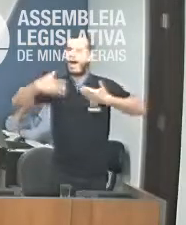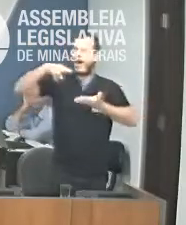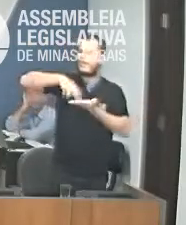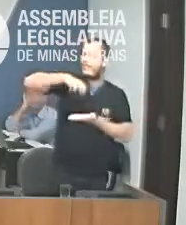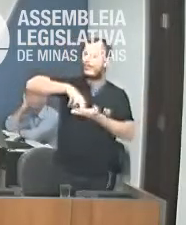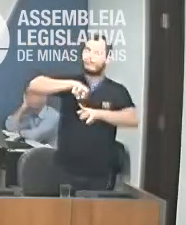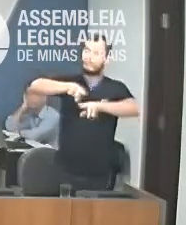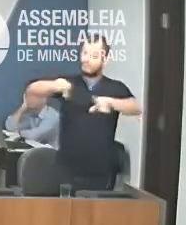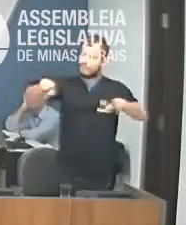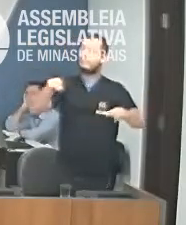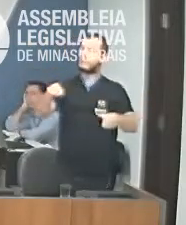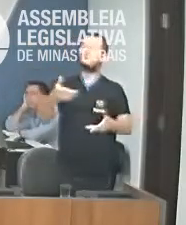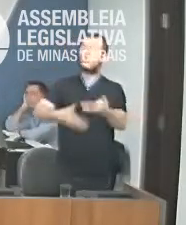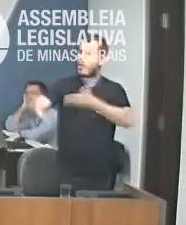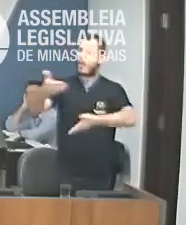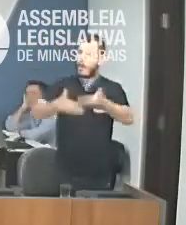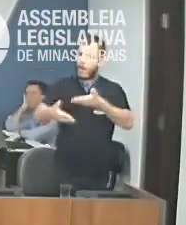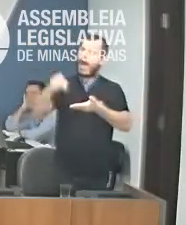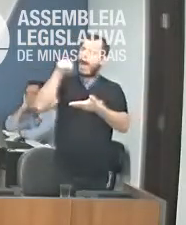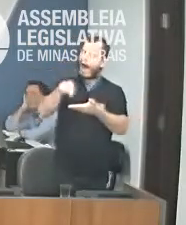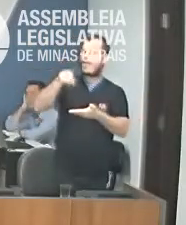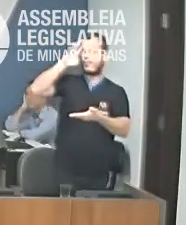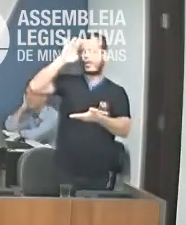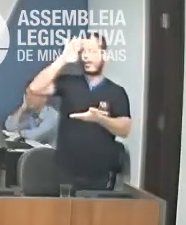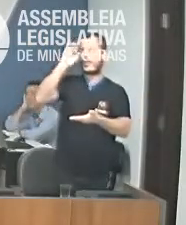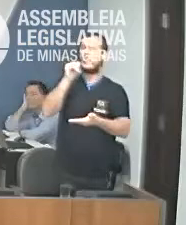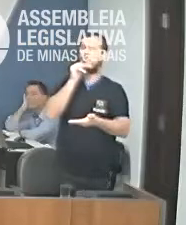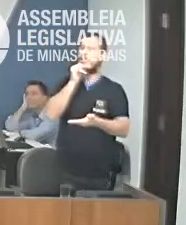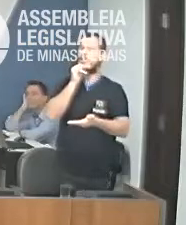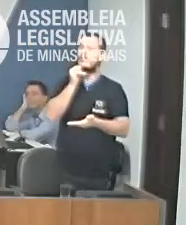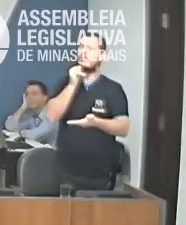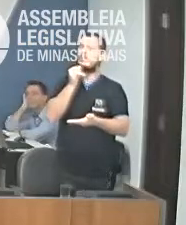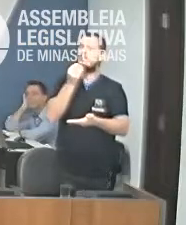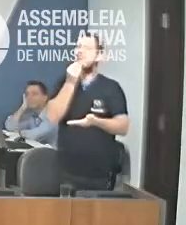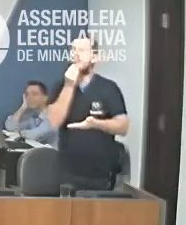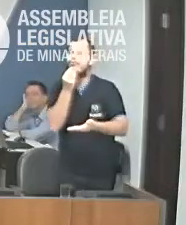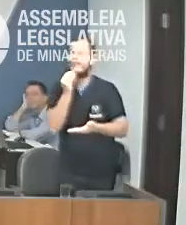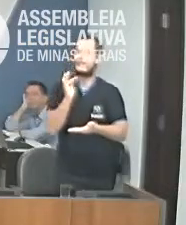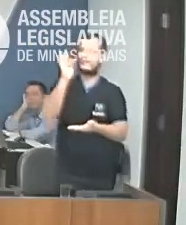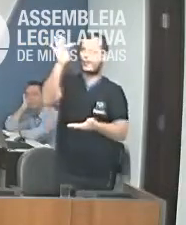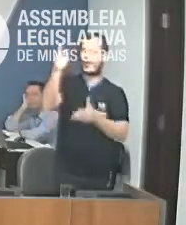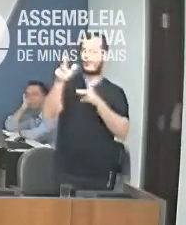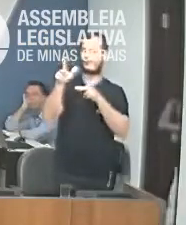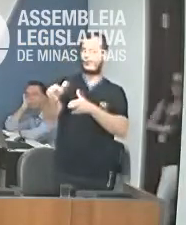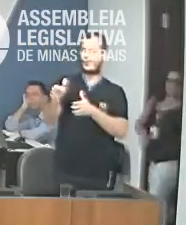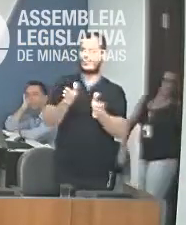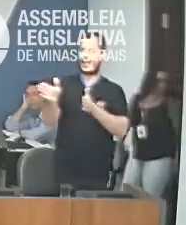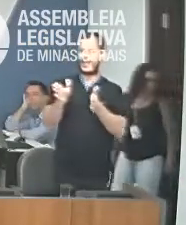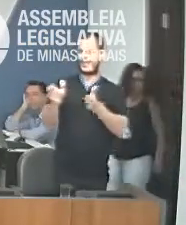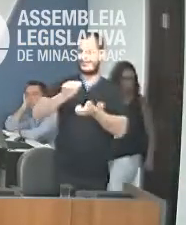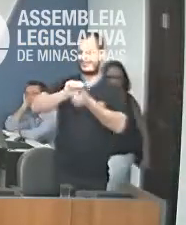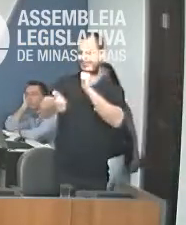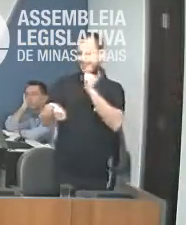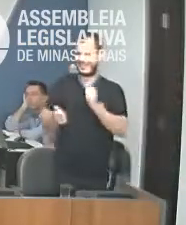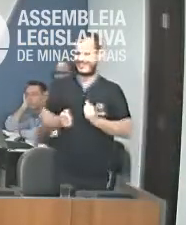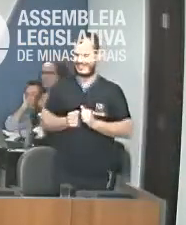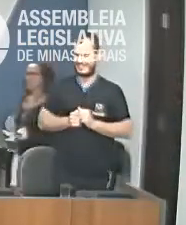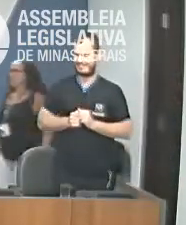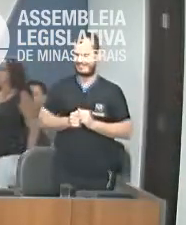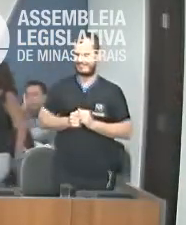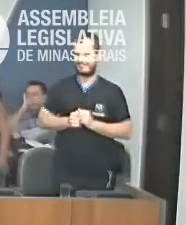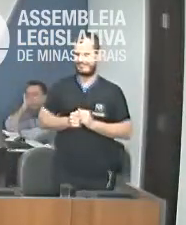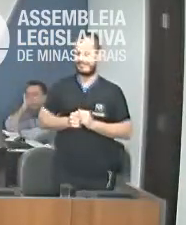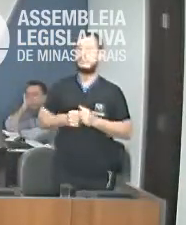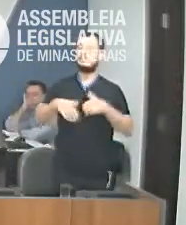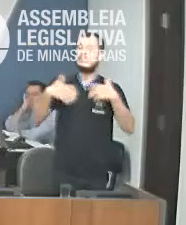pra participarem de eventos laden da associação é festa muitas coisas que acontecem dentro da associação